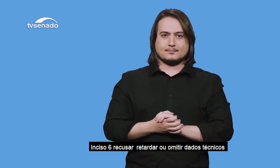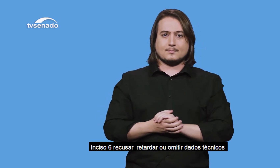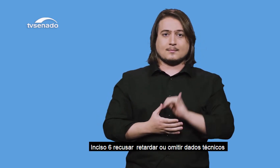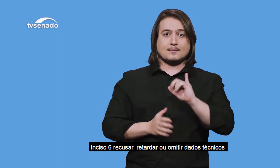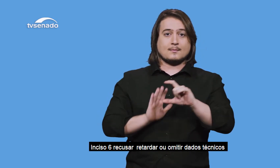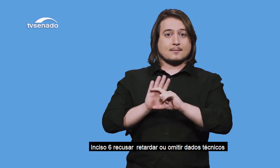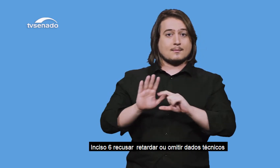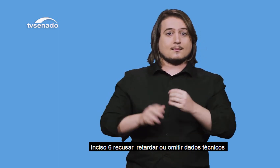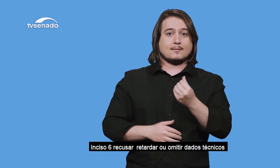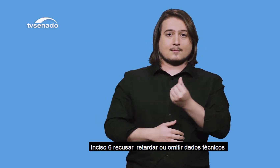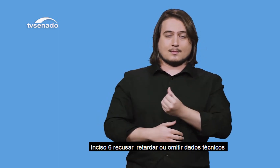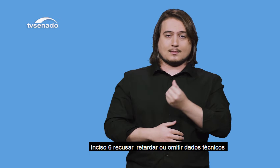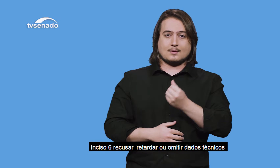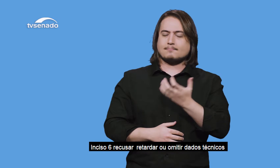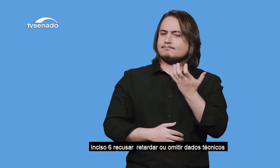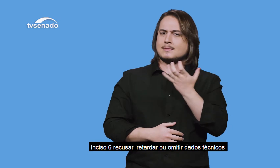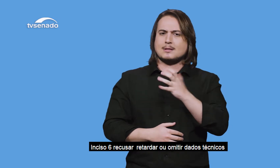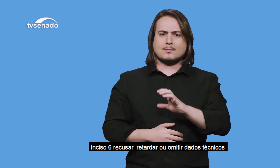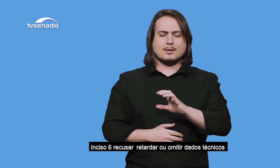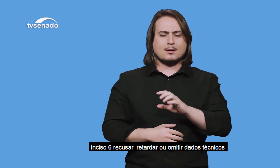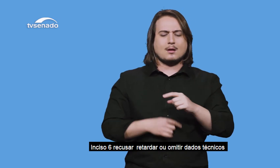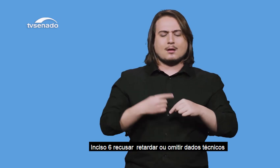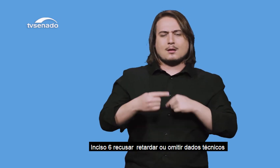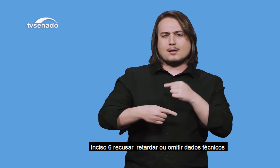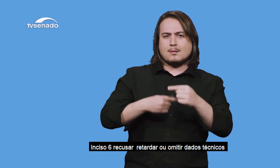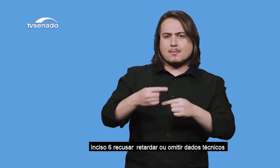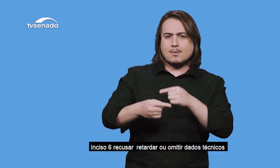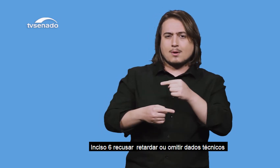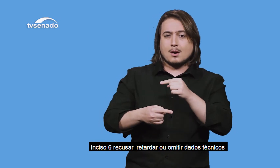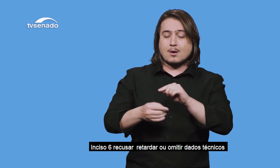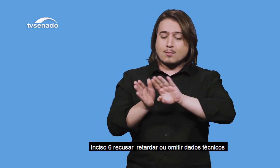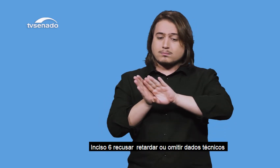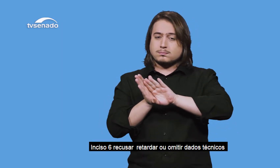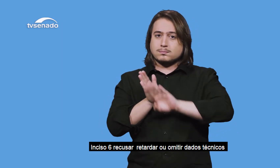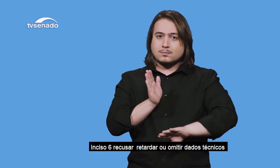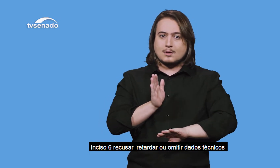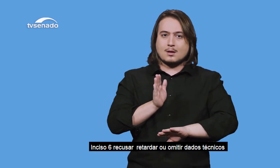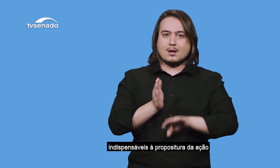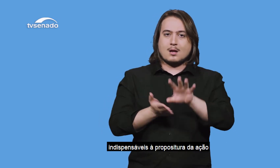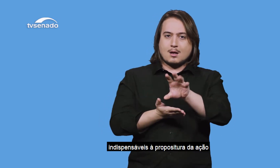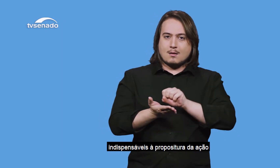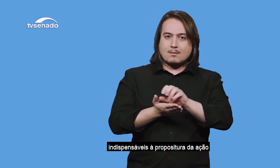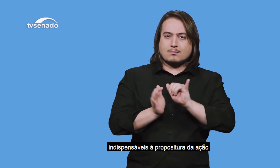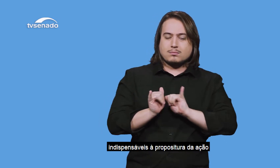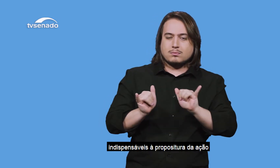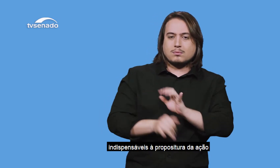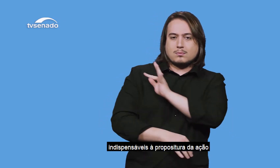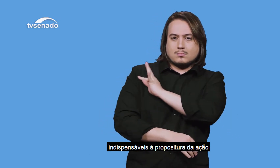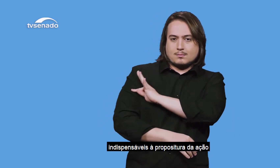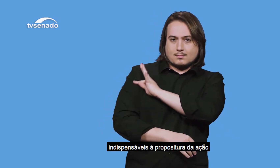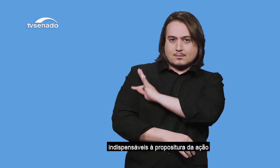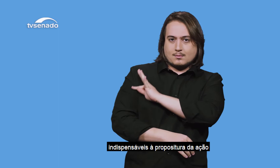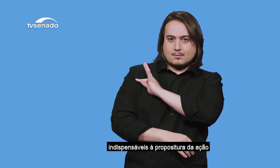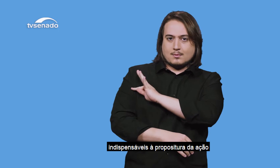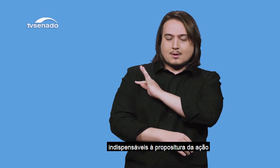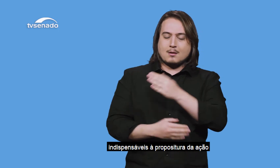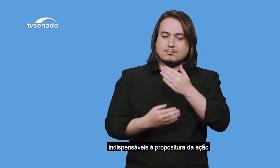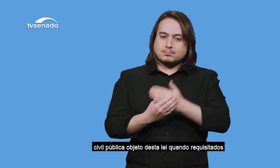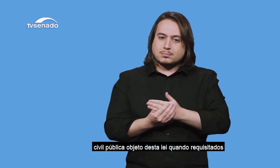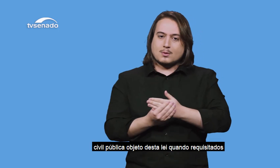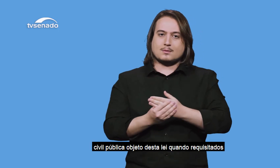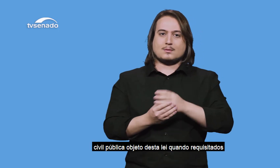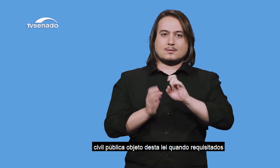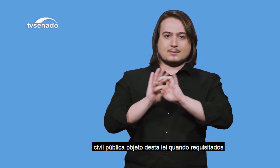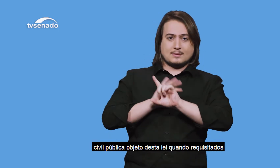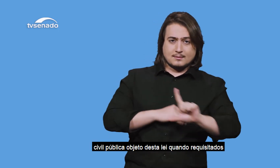6 recusar retardar o omitir dados técnicos indispensáveis à propositura da ação civil